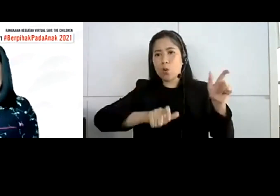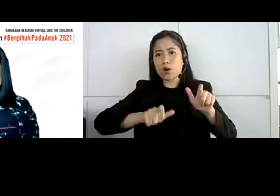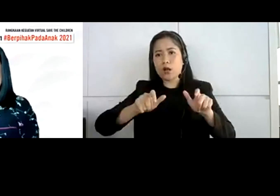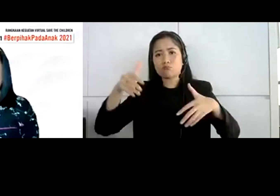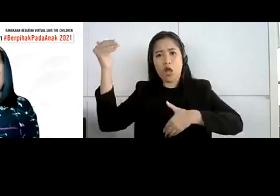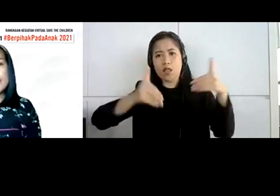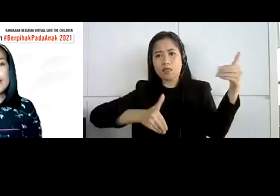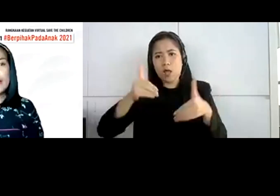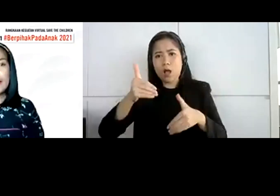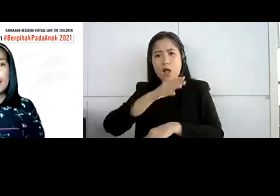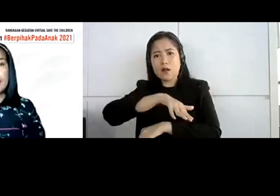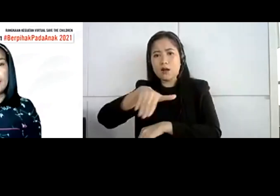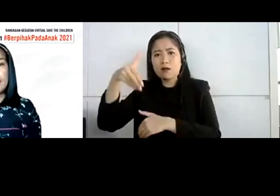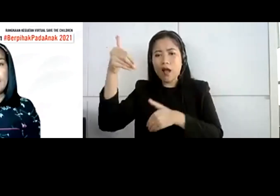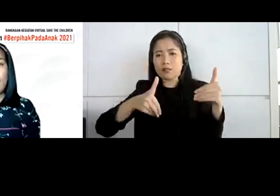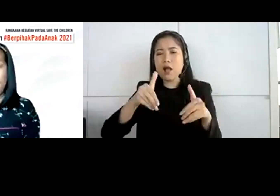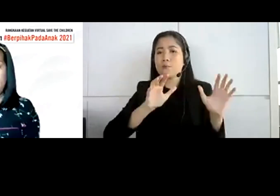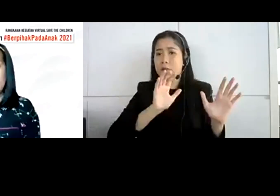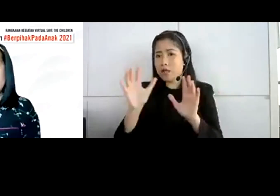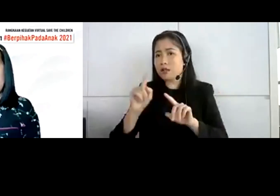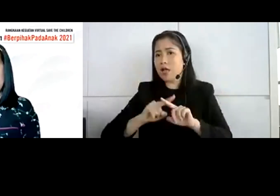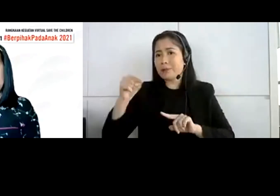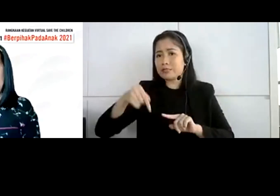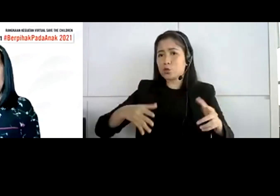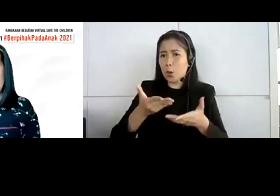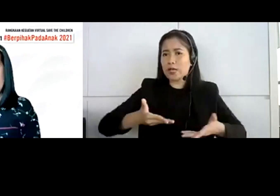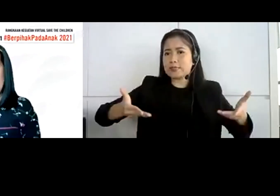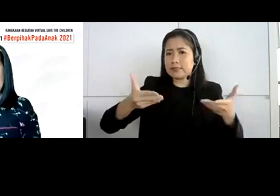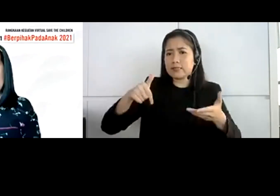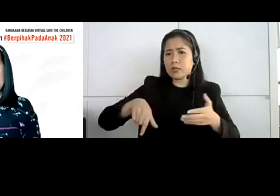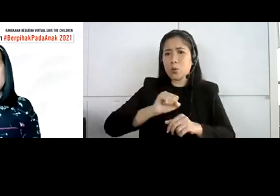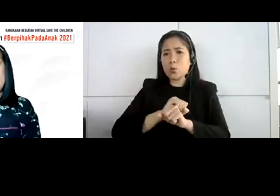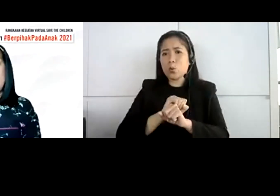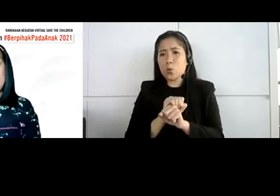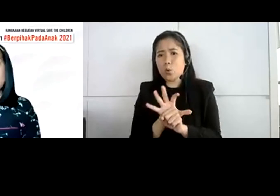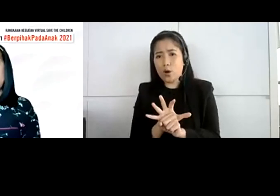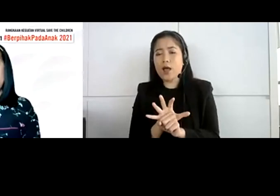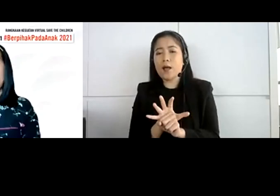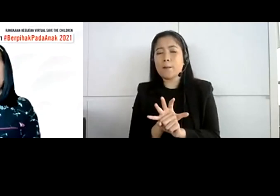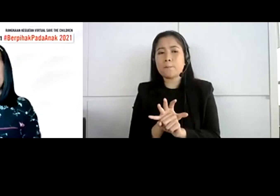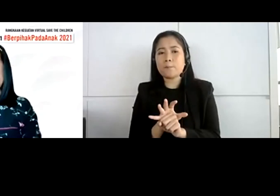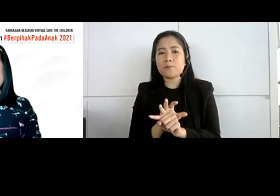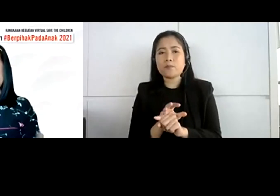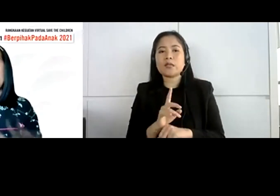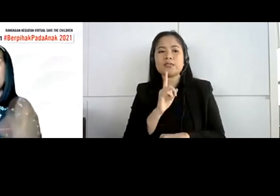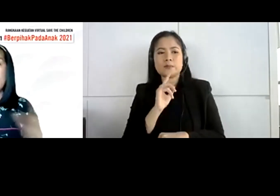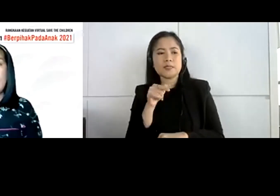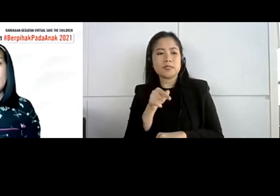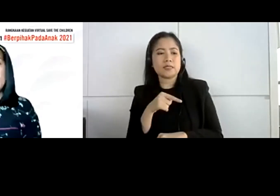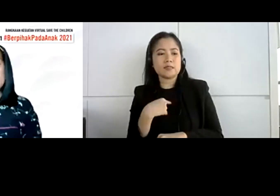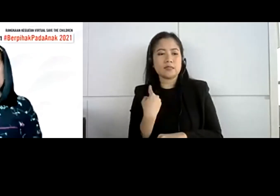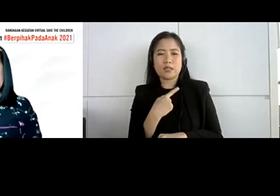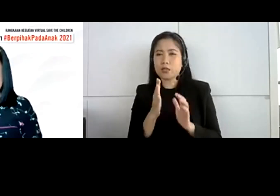tetapi karena situasi ini COVID yang menyebabkan kami tidak harus melakukannya secara